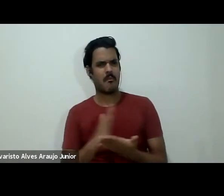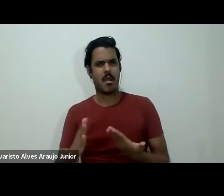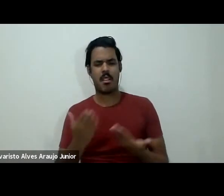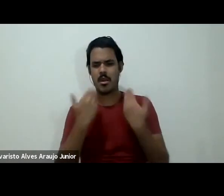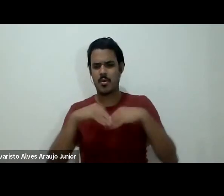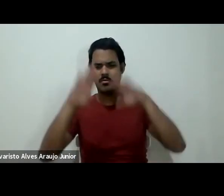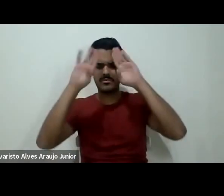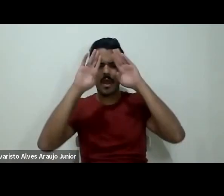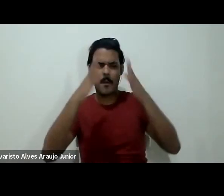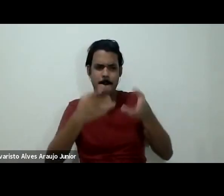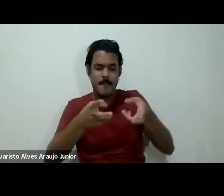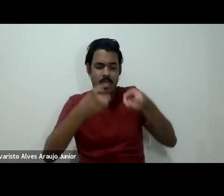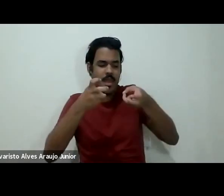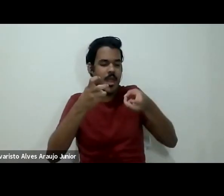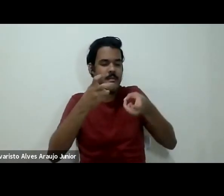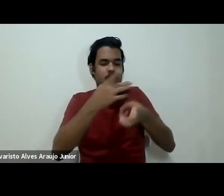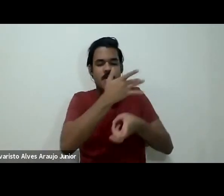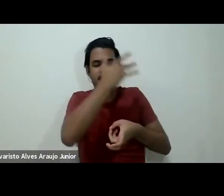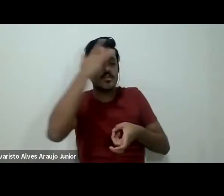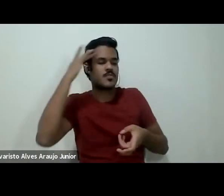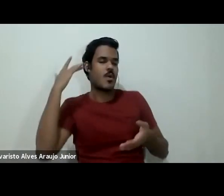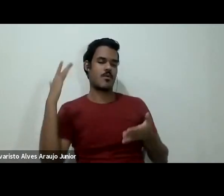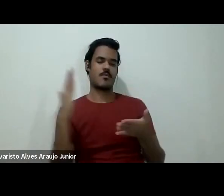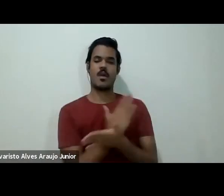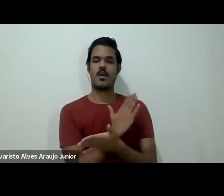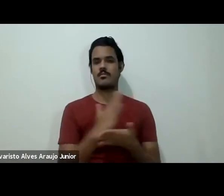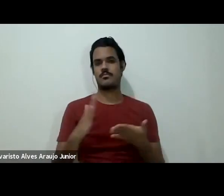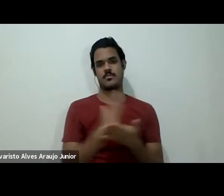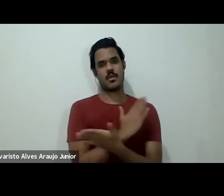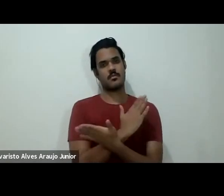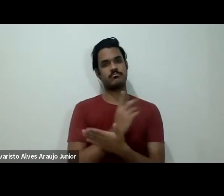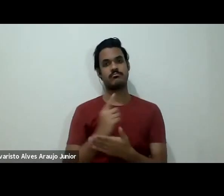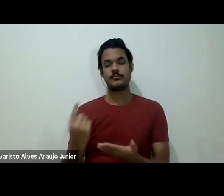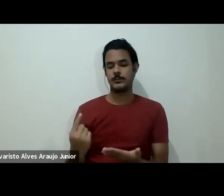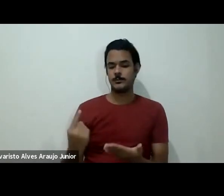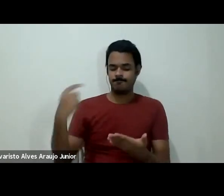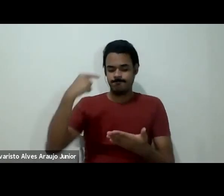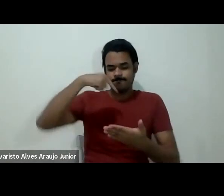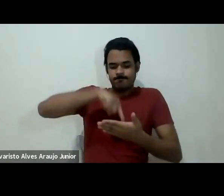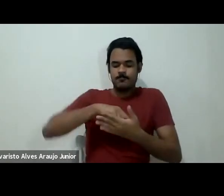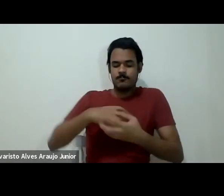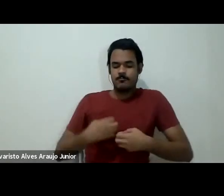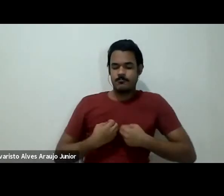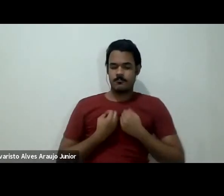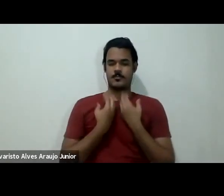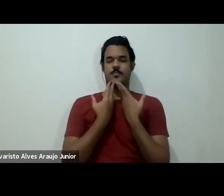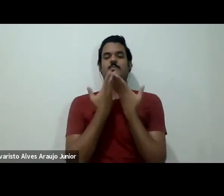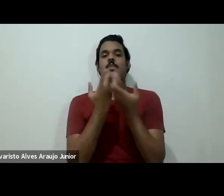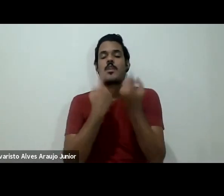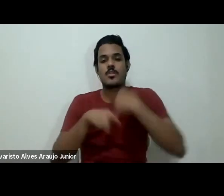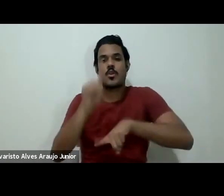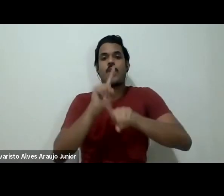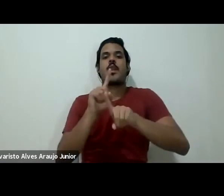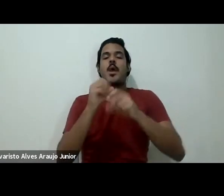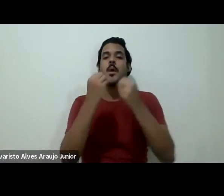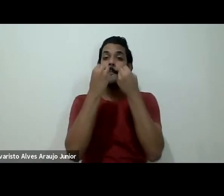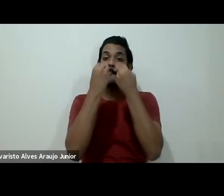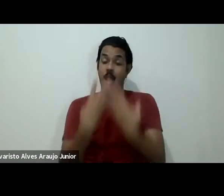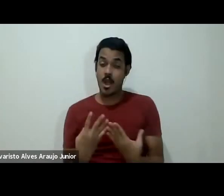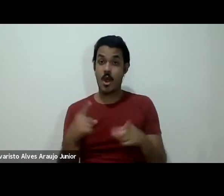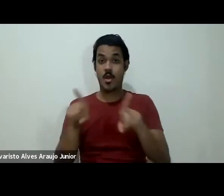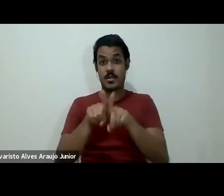forças, elas atuam na vida do ser humano para nos tornar melhor e tornar a humanidade melhor